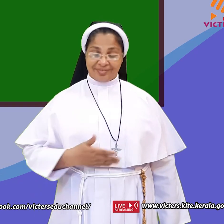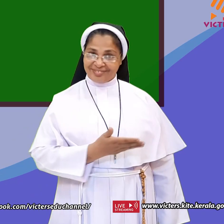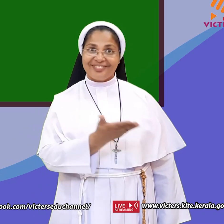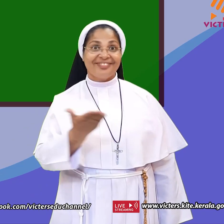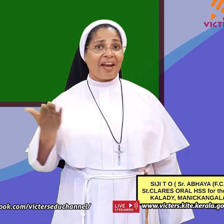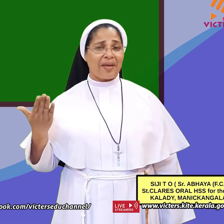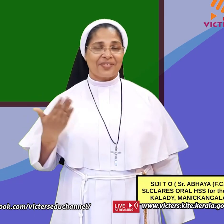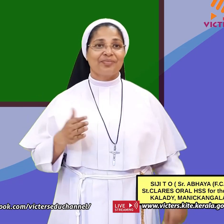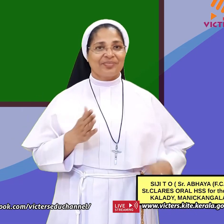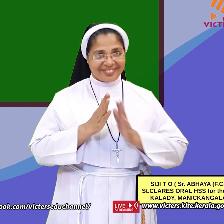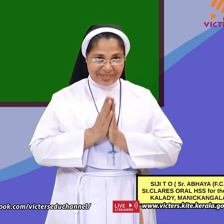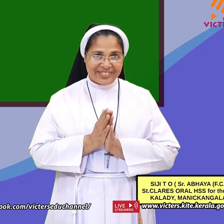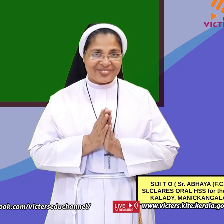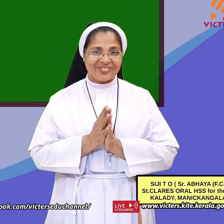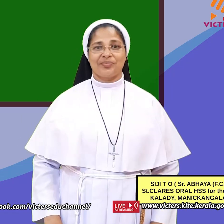എല്ലാവർക്കും നമസ്കാരം.